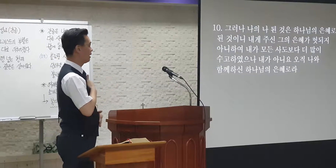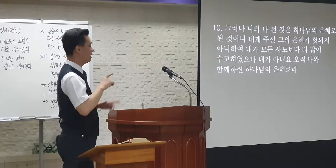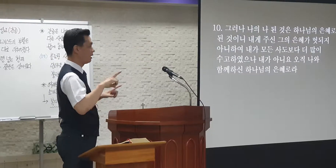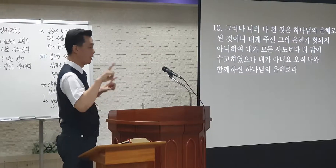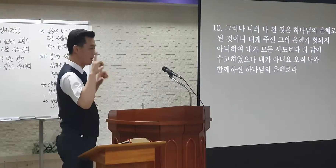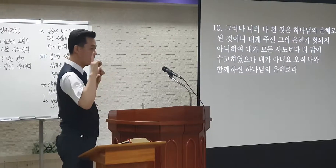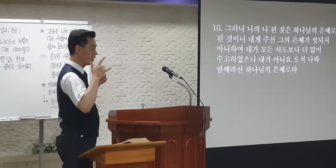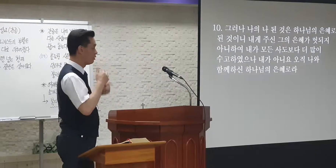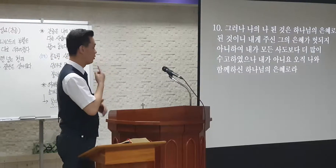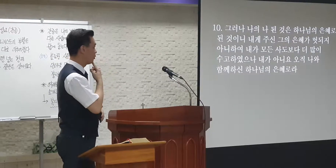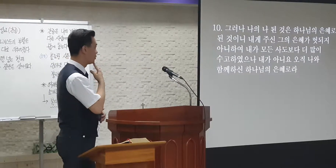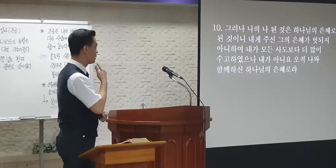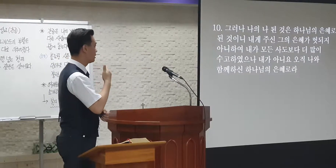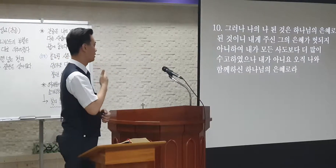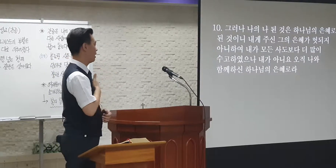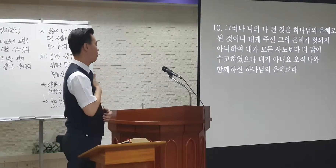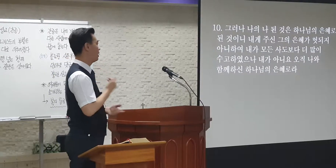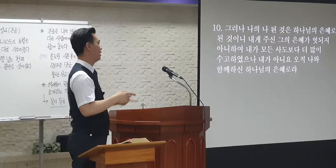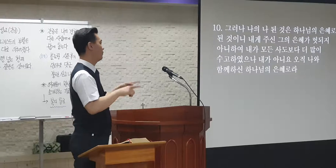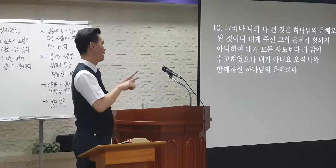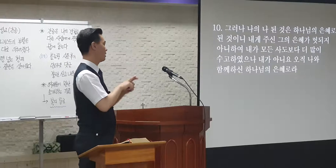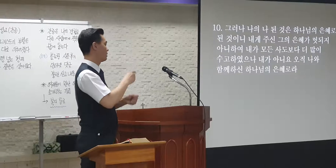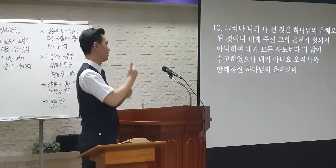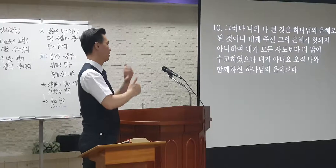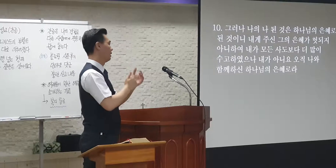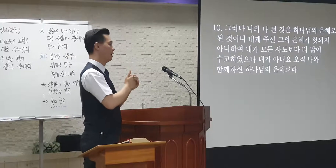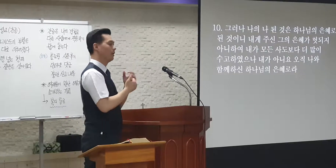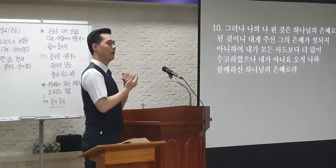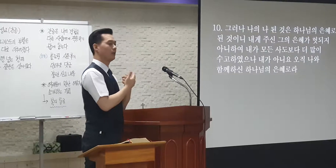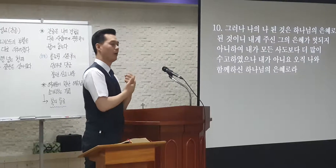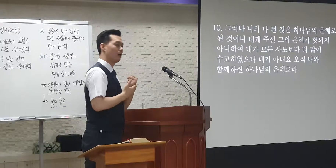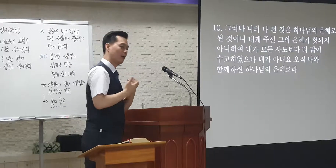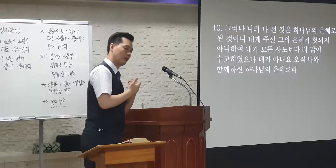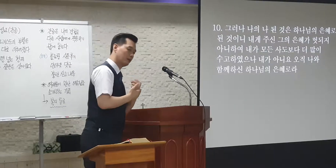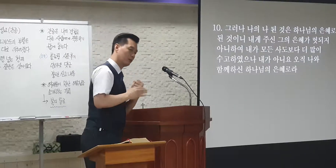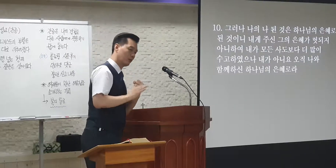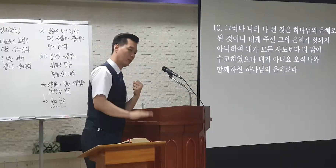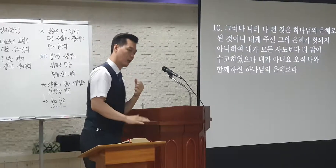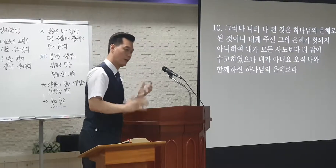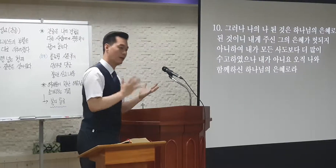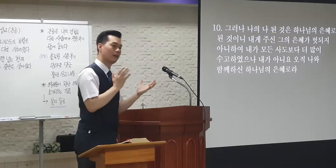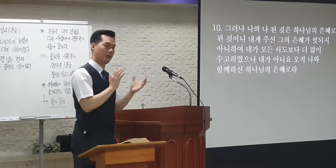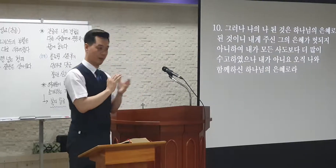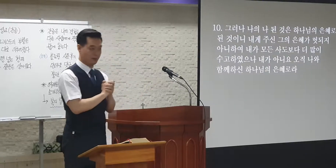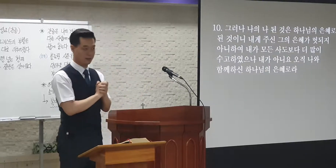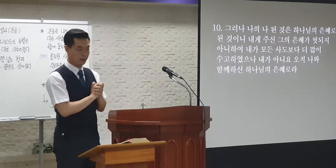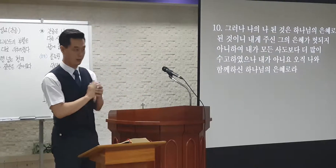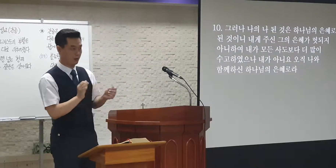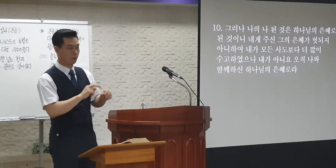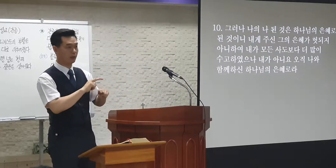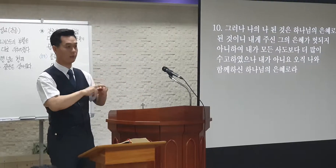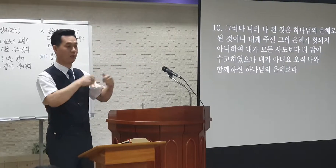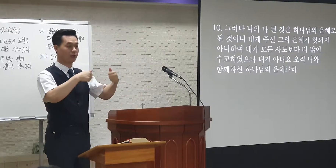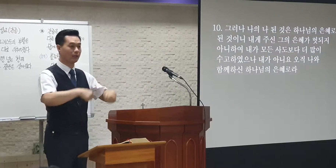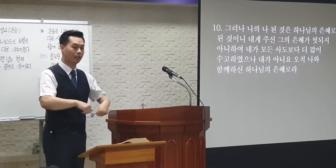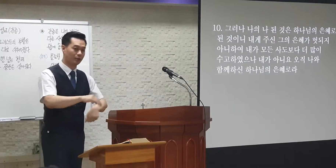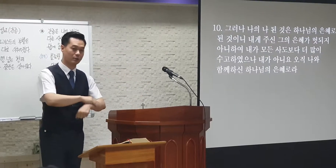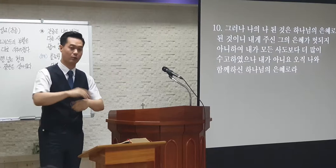내가 아니요 오직 나와 함께 하신 하나님의 은혜로다. 아멘. 옆에 앉은 분들 인사할까요? 잘